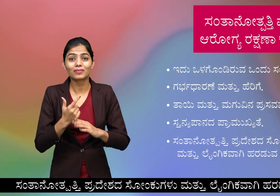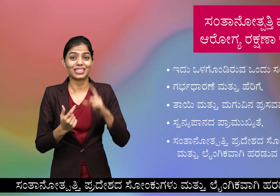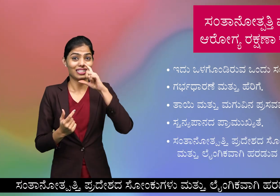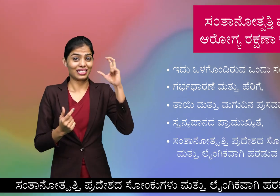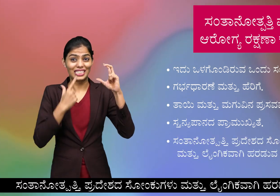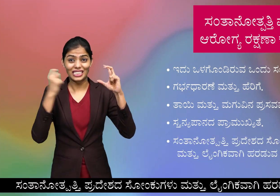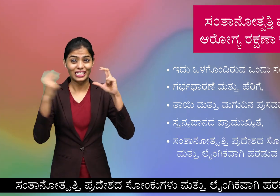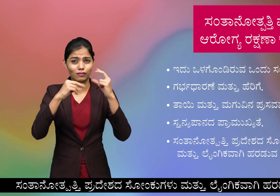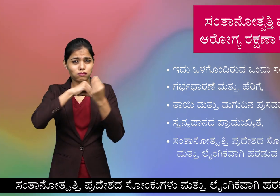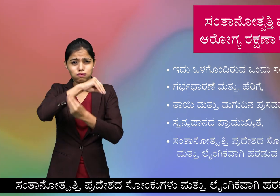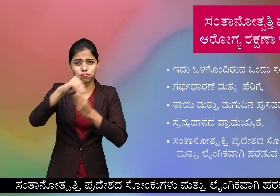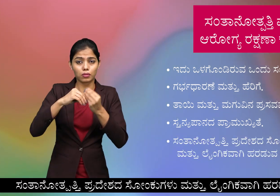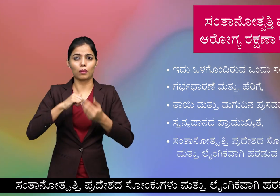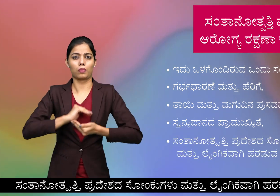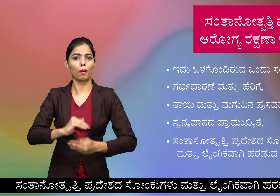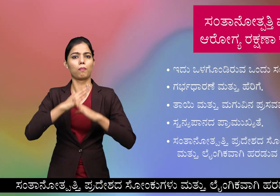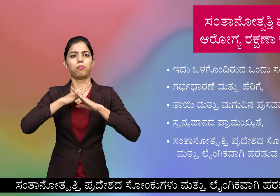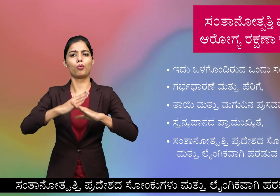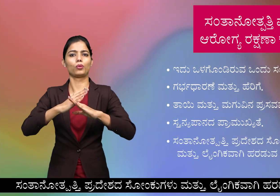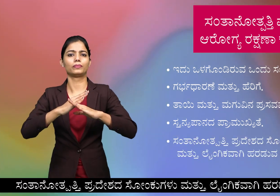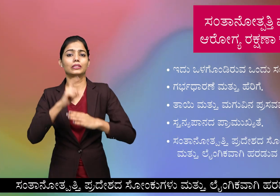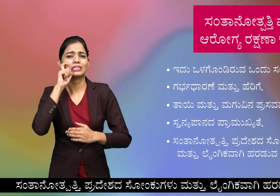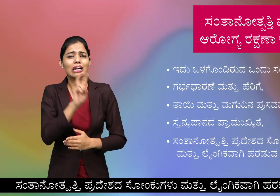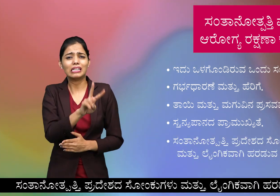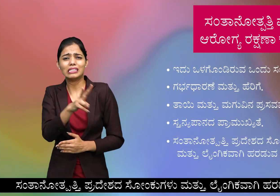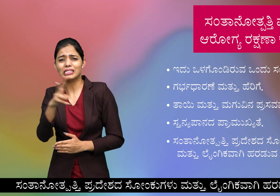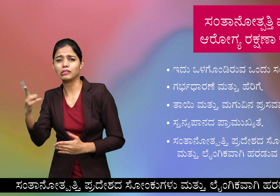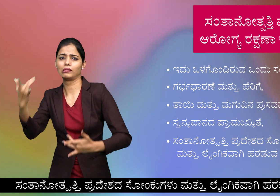ಸಂತಾನೋತ್ಪತ್ತಿ ಪ್ರದೇಶದ ಸೋಂಕುಗಳು ಮತ್ತು ಲೈಂಗಿಕವಾಗಿ ಹರಡುವ ರೋಗಗಳನ್ನು ತಡೆಗಟ್ಟುವಿಕೆ.